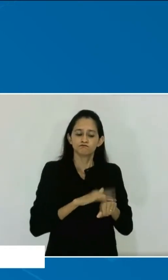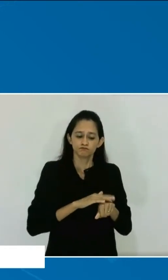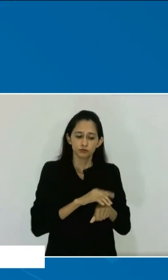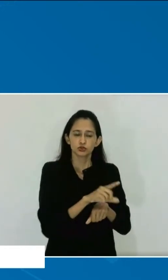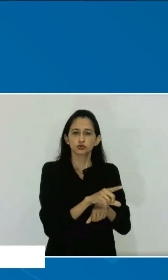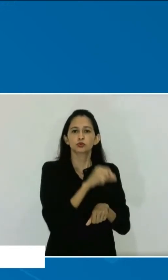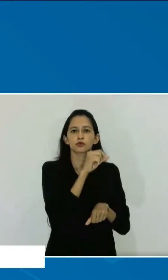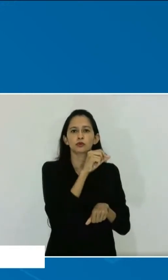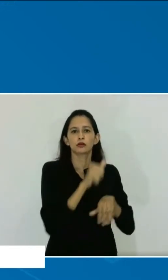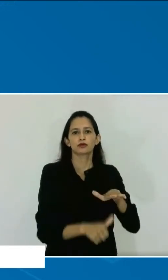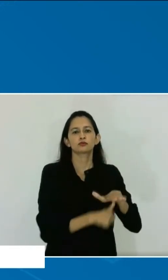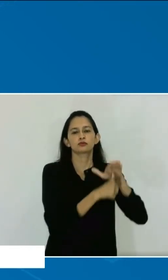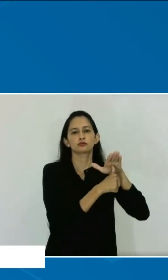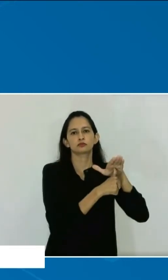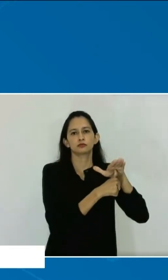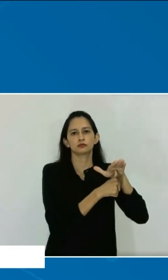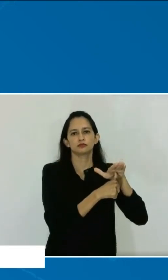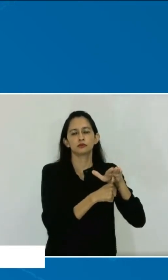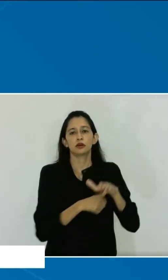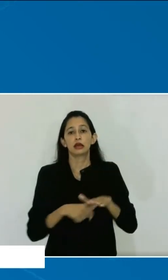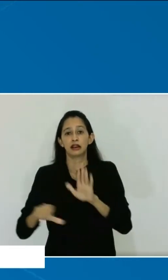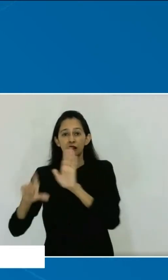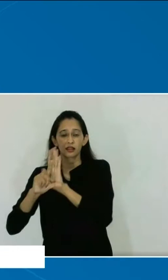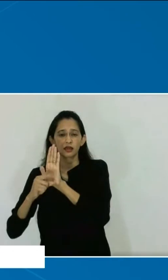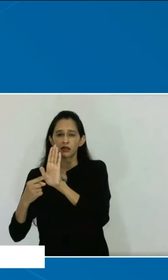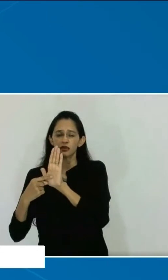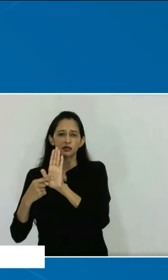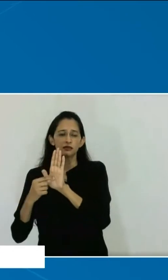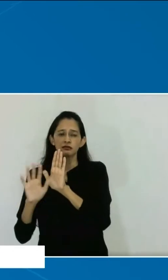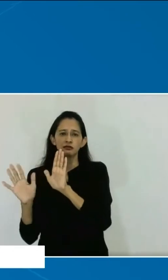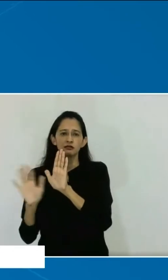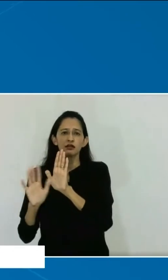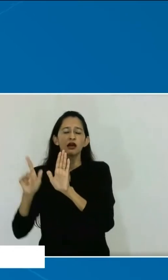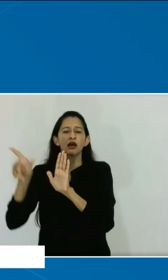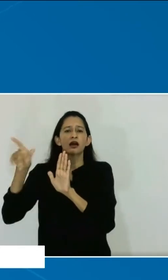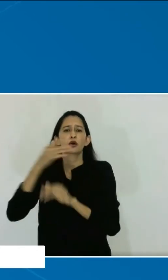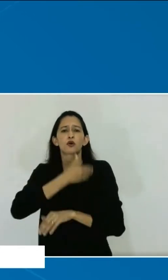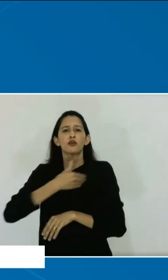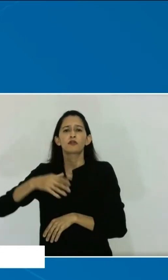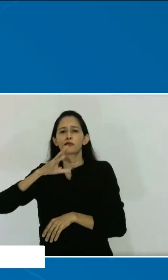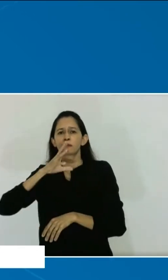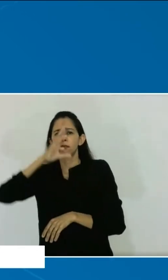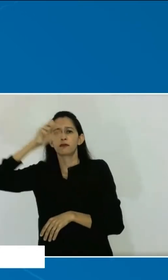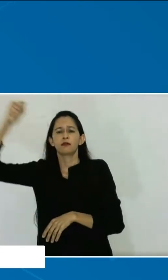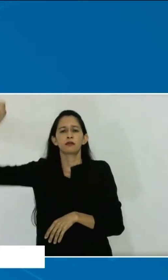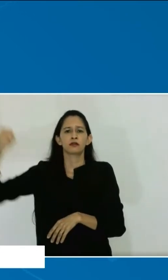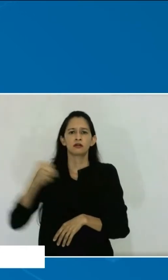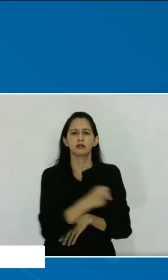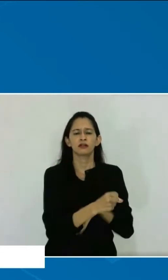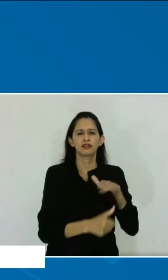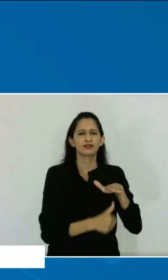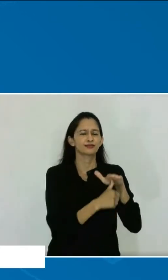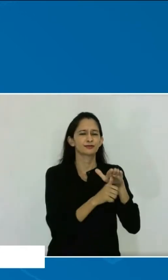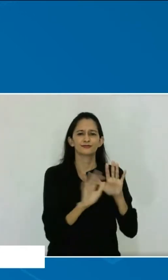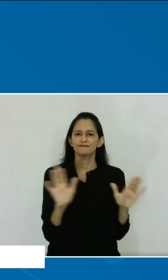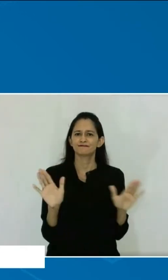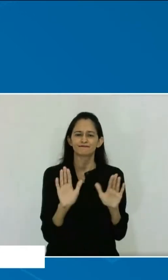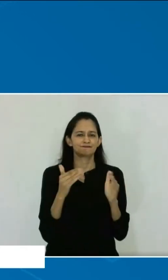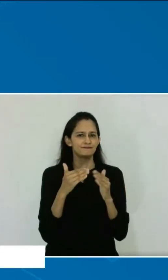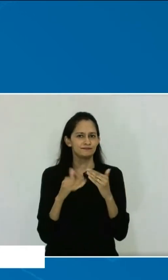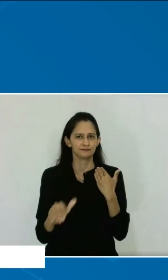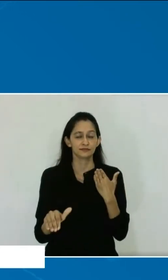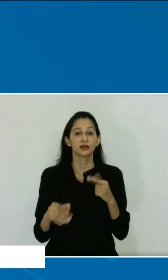e garantir a presença sempre do reitor eleito na condição da universidade, porque garante também um